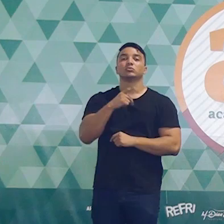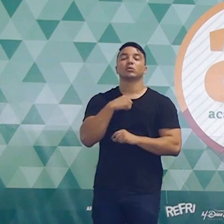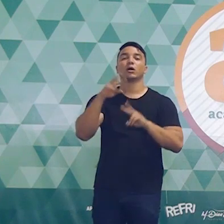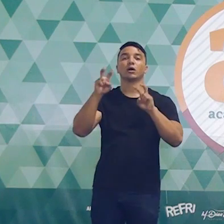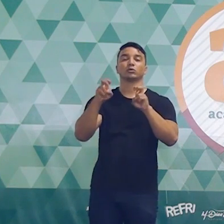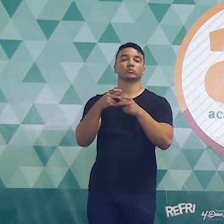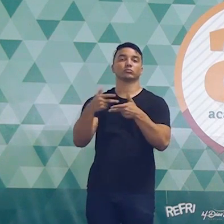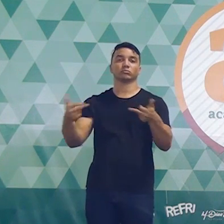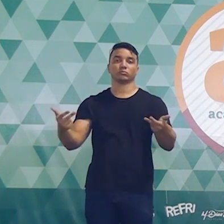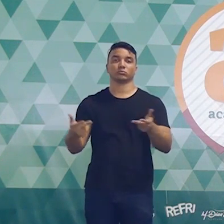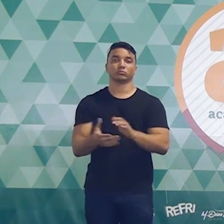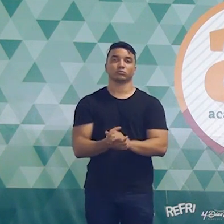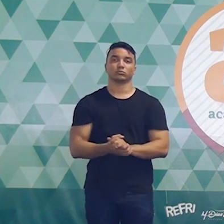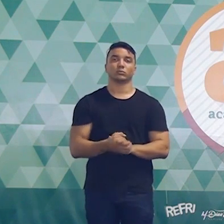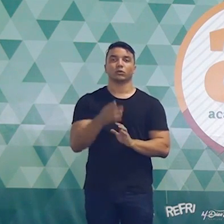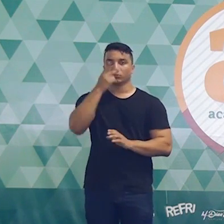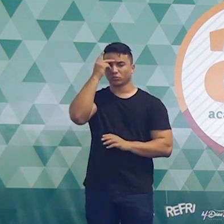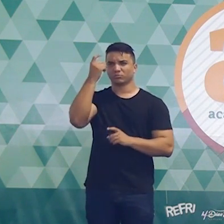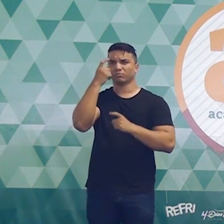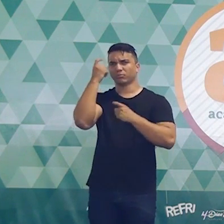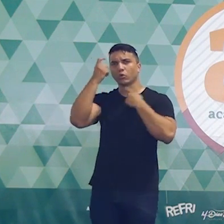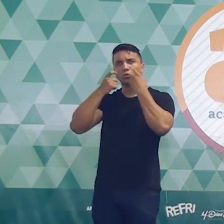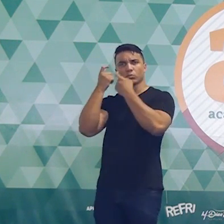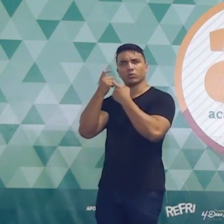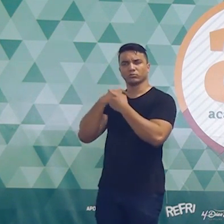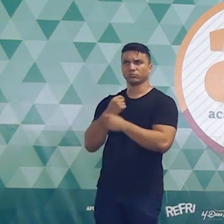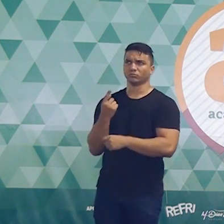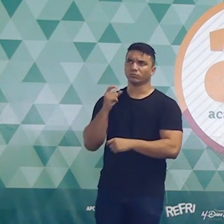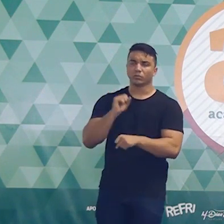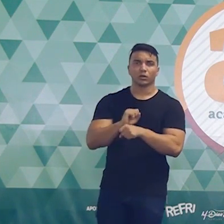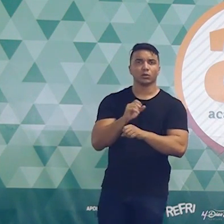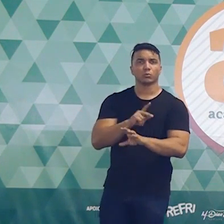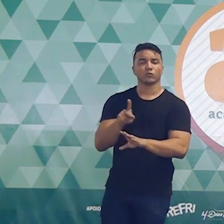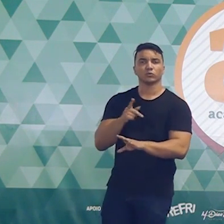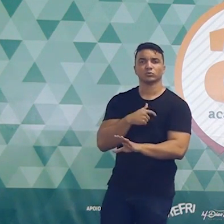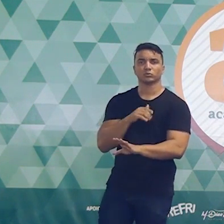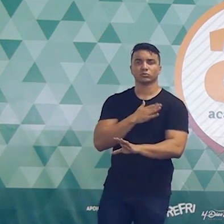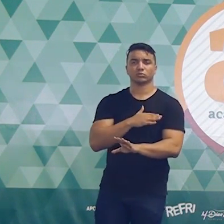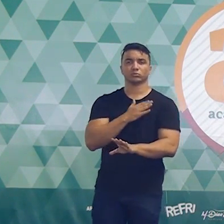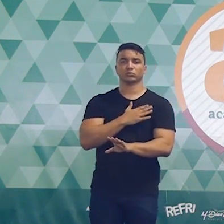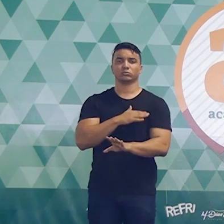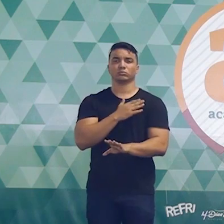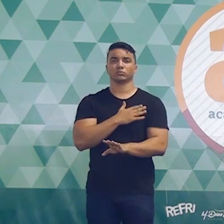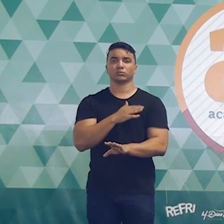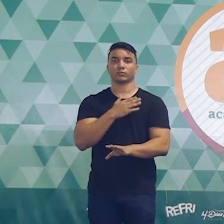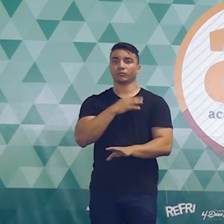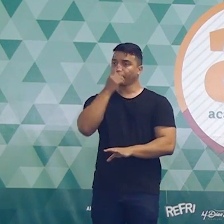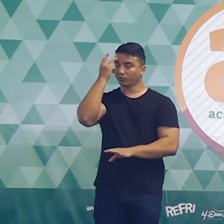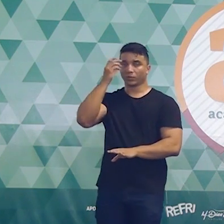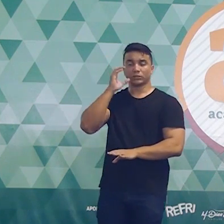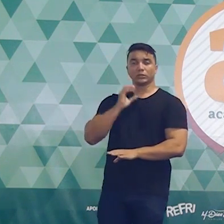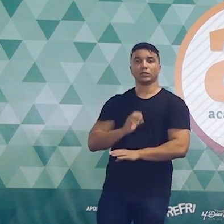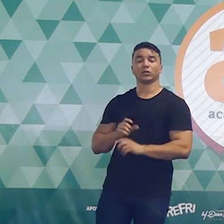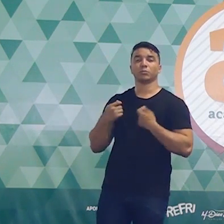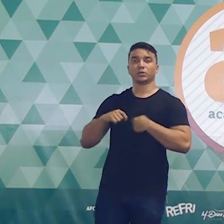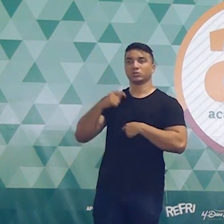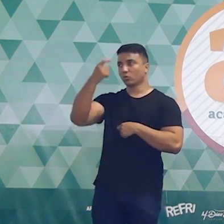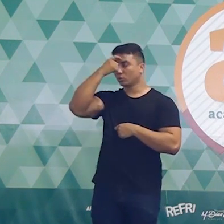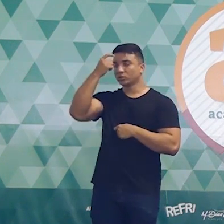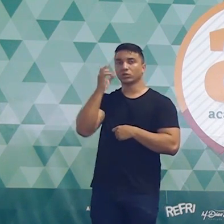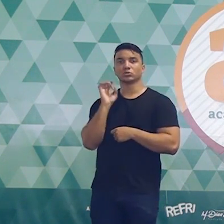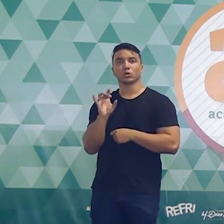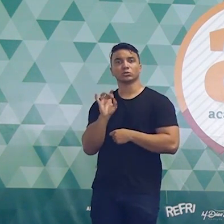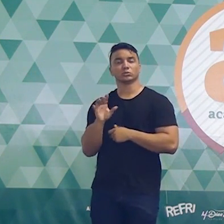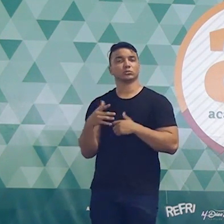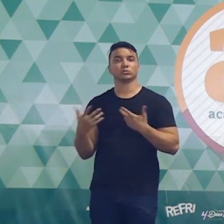alguma coisa. Aí alguém se preocupou. Espera aí, professor, que eu não dizia que o cidadão tem que se conscientizar sozinho,